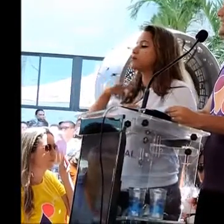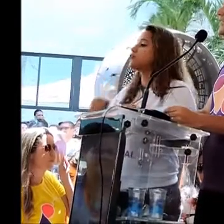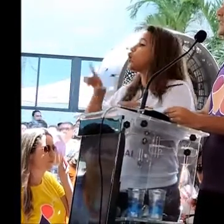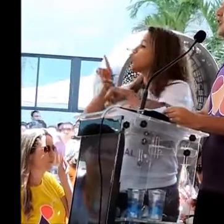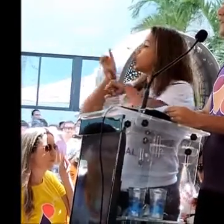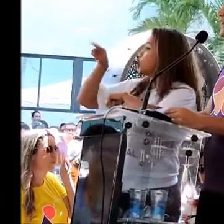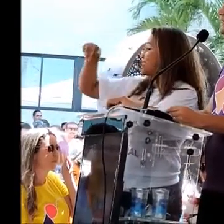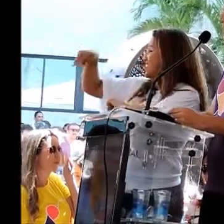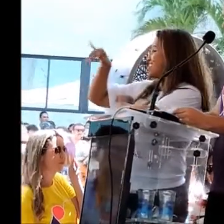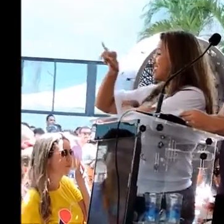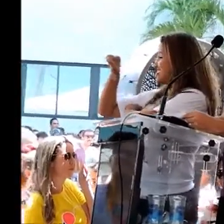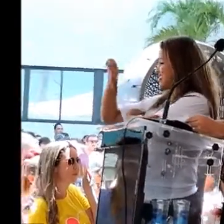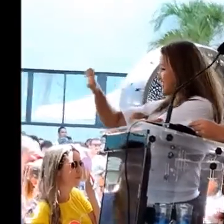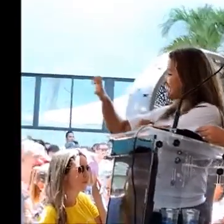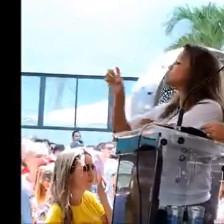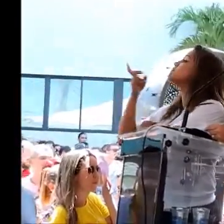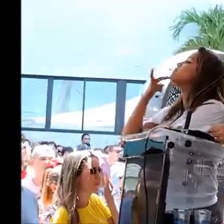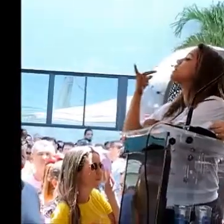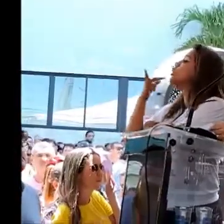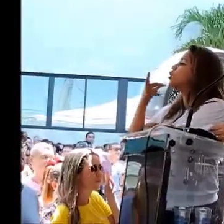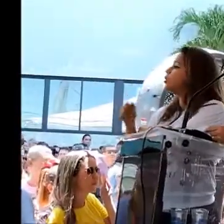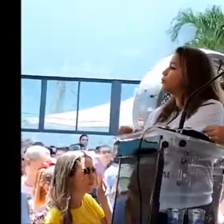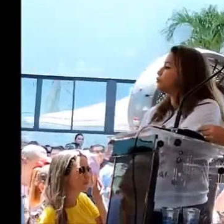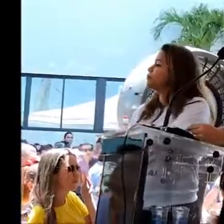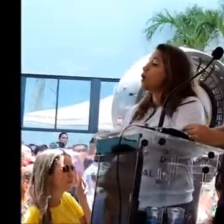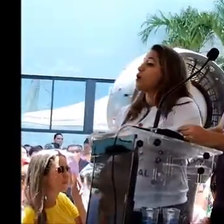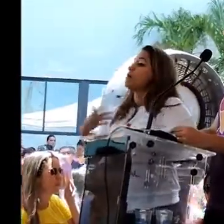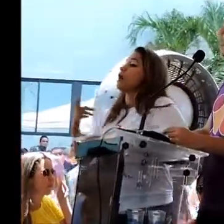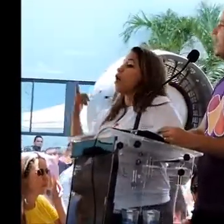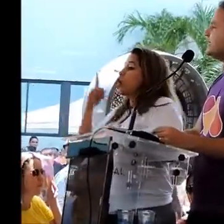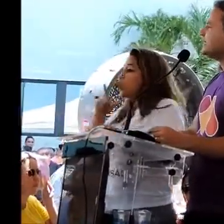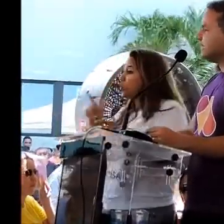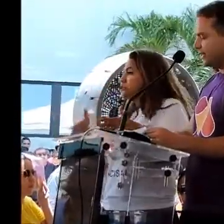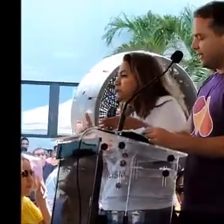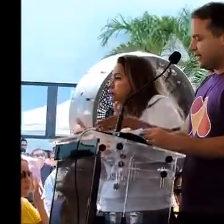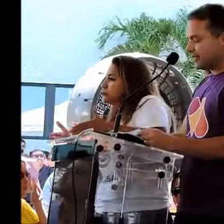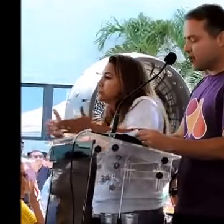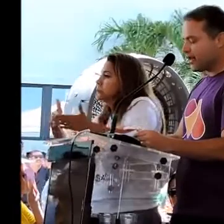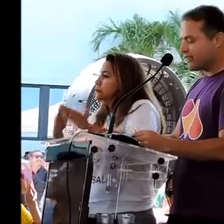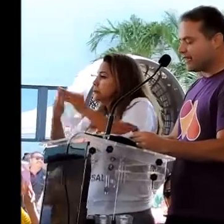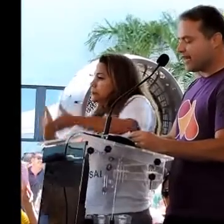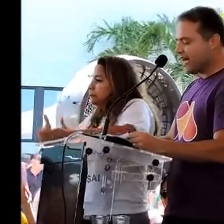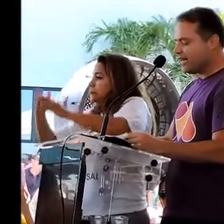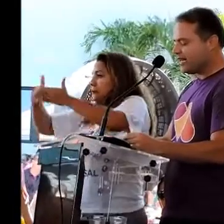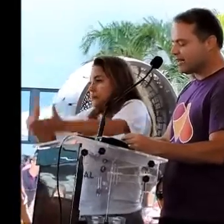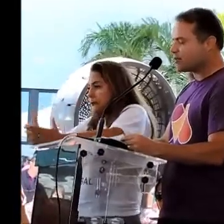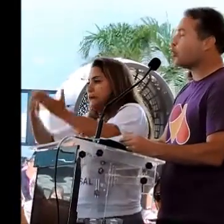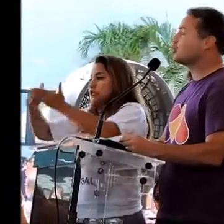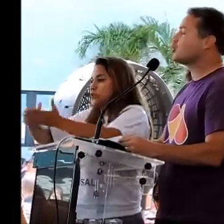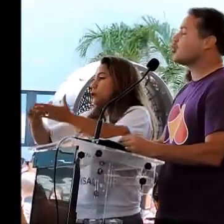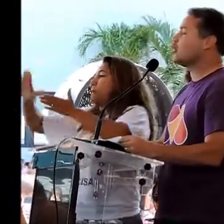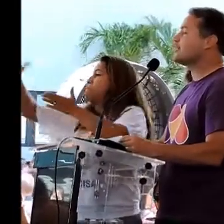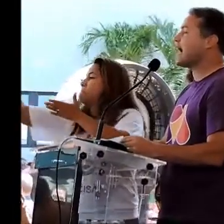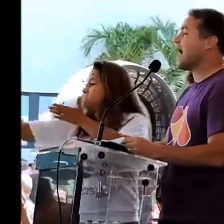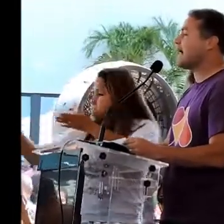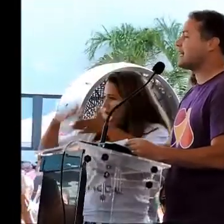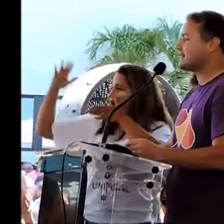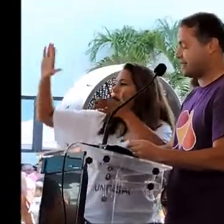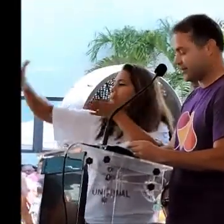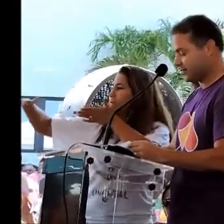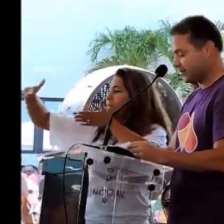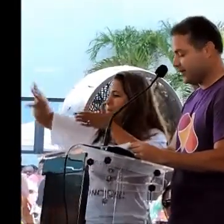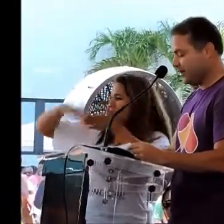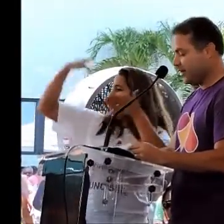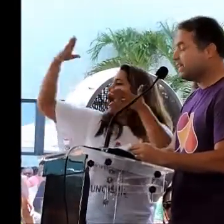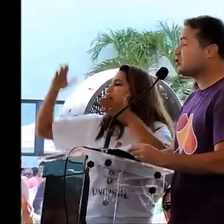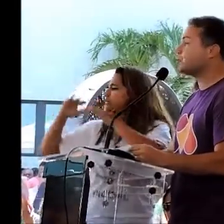doutora Anise da Silveira disse, que para navegar contra a corrente são necessárias condições